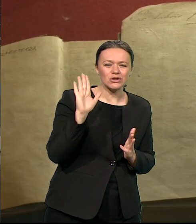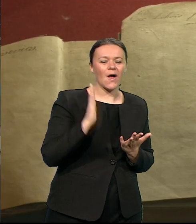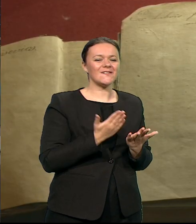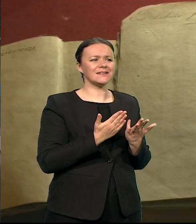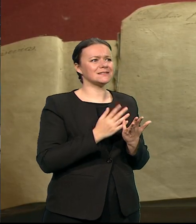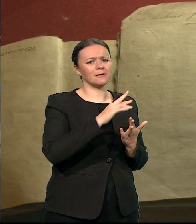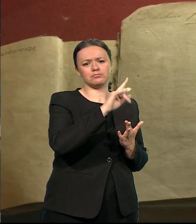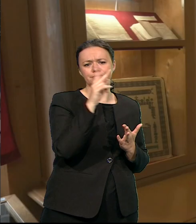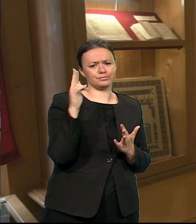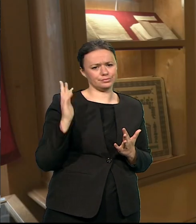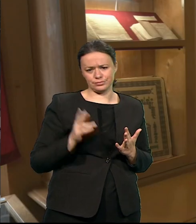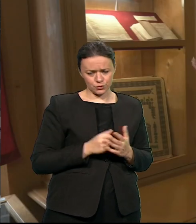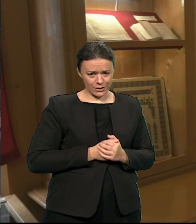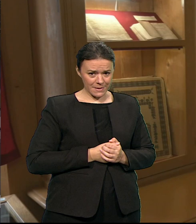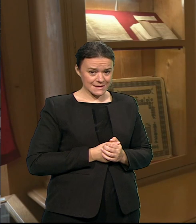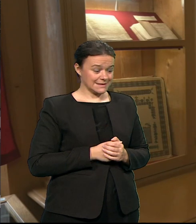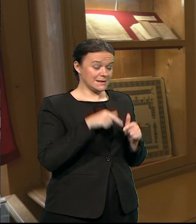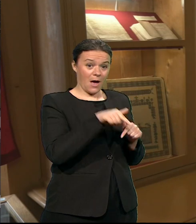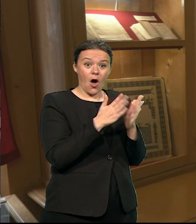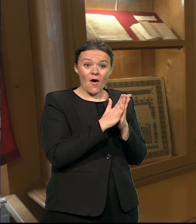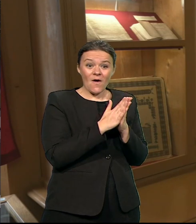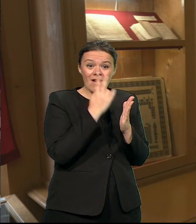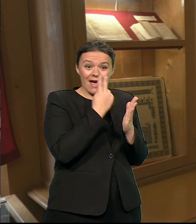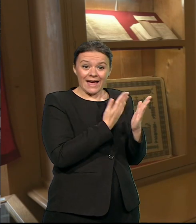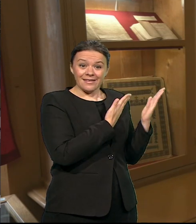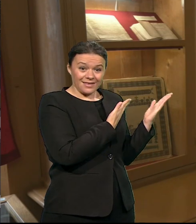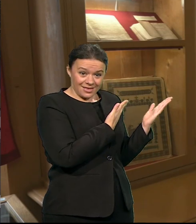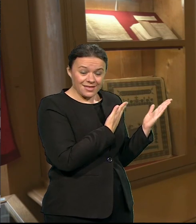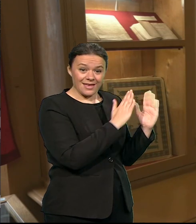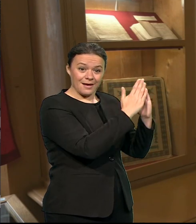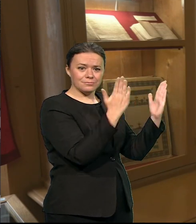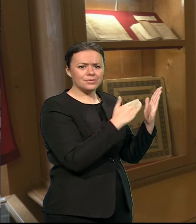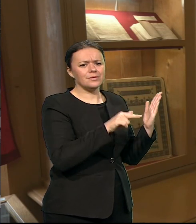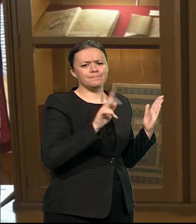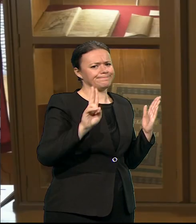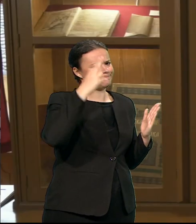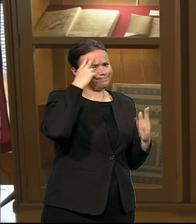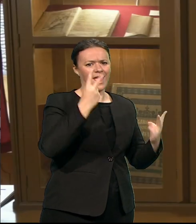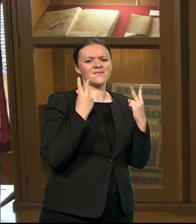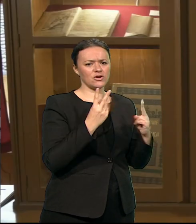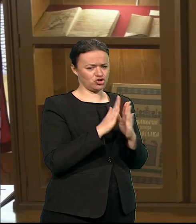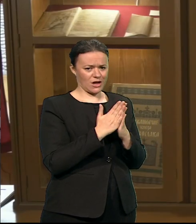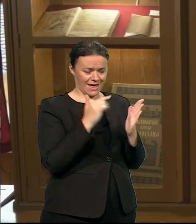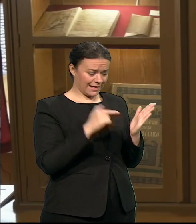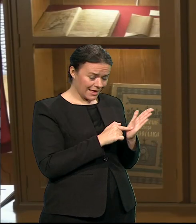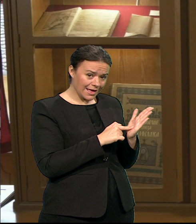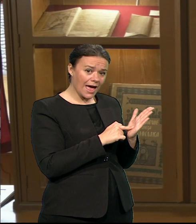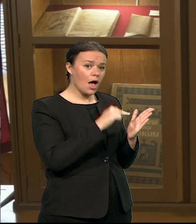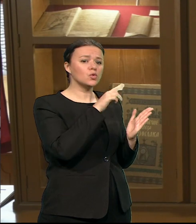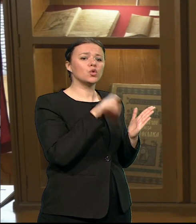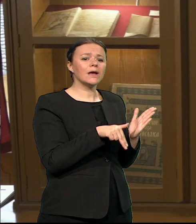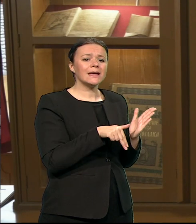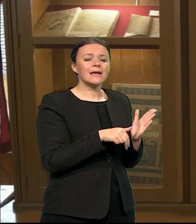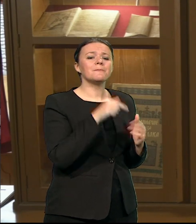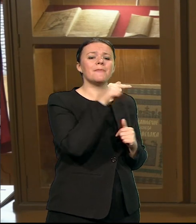drugim jezicima. Ovde su u ovoj vitrini iza mene istaknute najznačajnije knjige koje mi imamo i među njima su tu